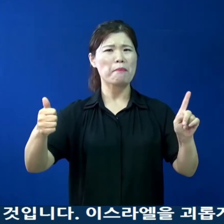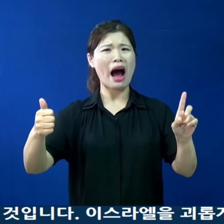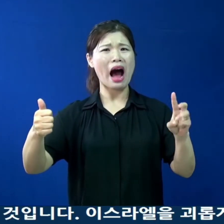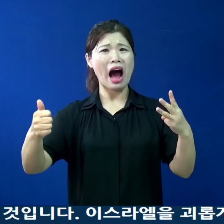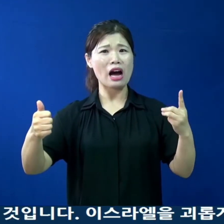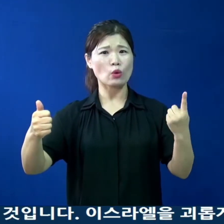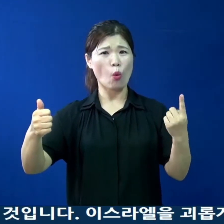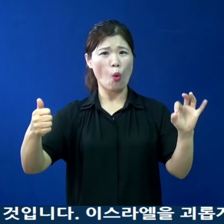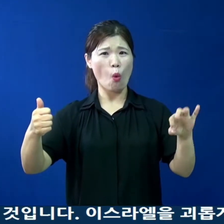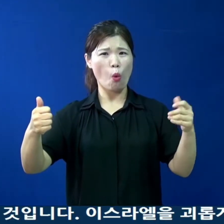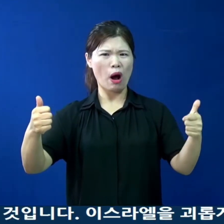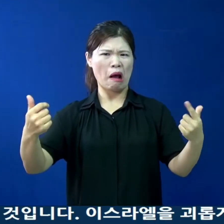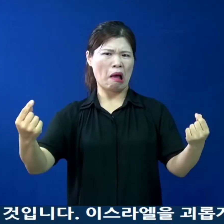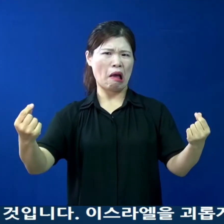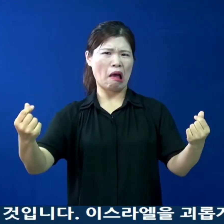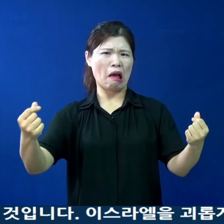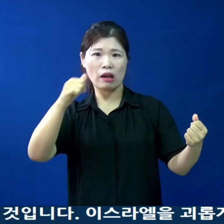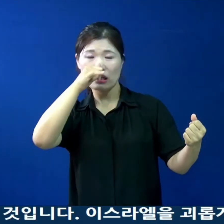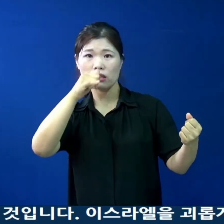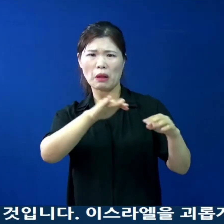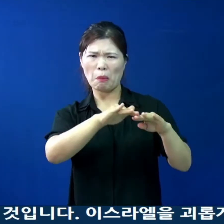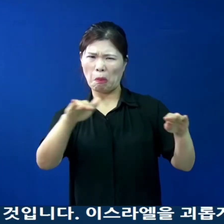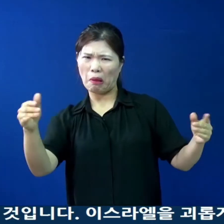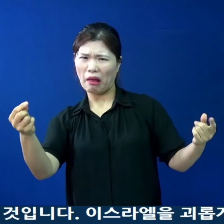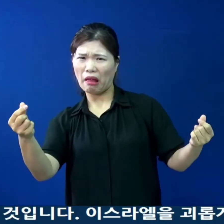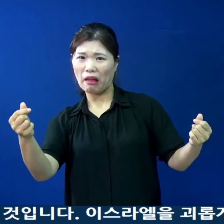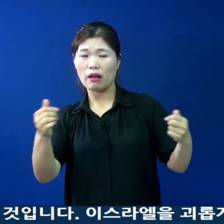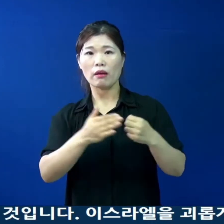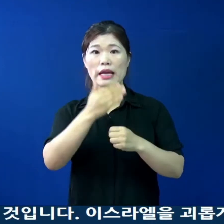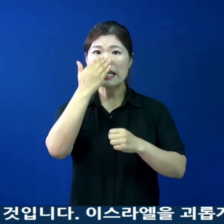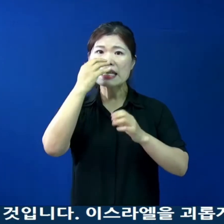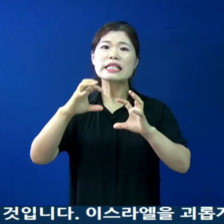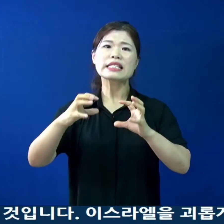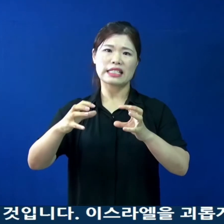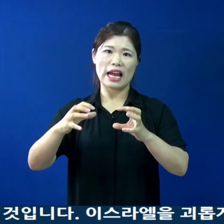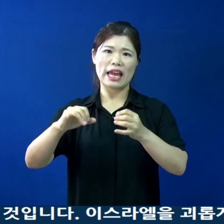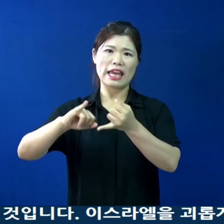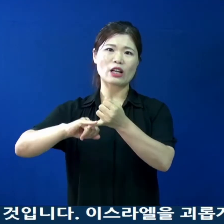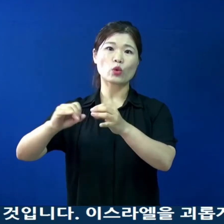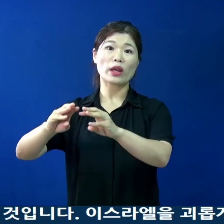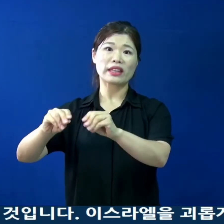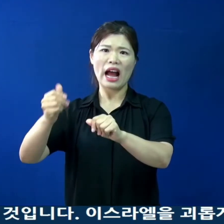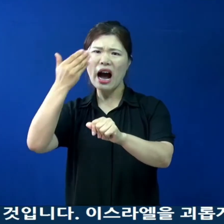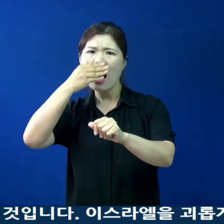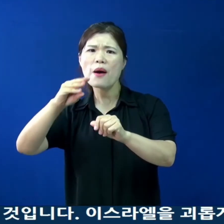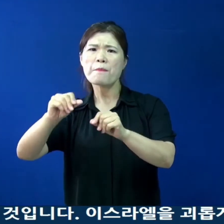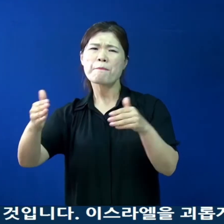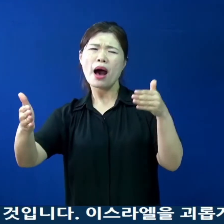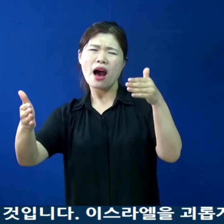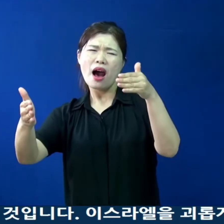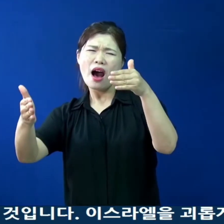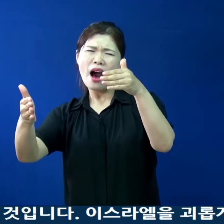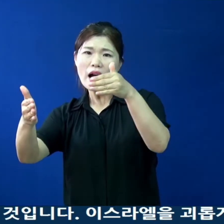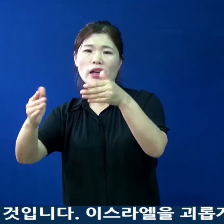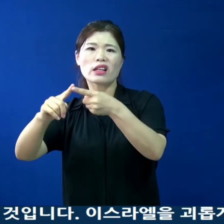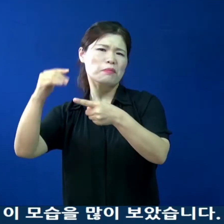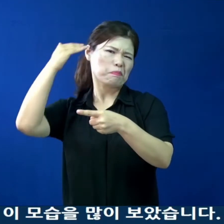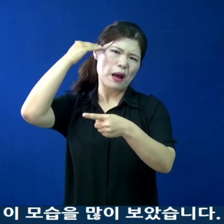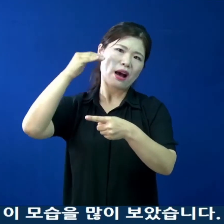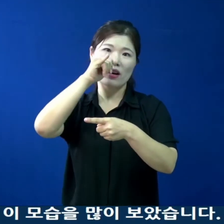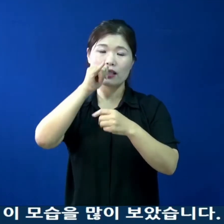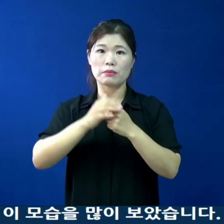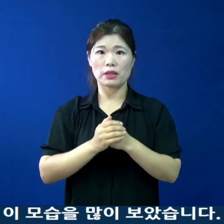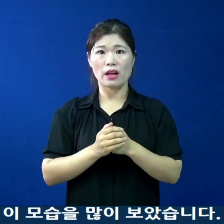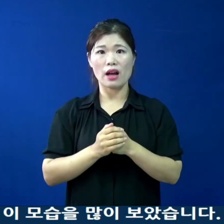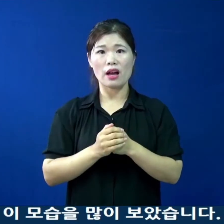점이 그렇는데 두 왕 모두 이스라엘이 약속의 땅으로 가는 과정에서 방해하는 세력으로 등장한다는 것과